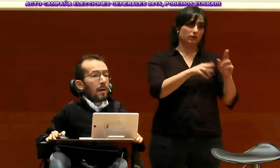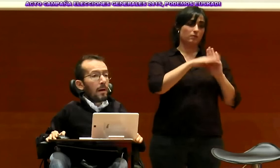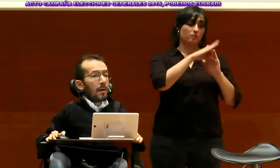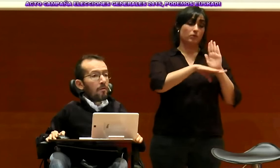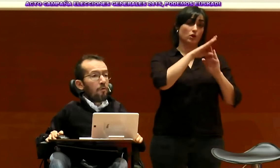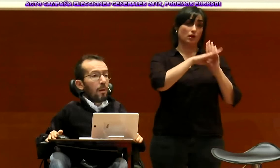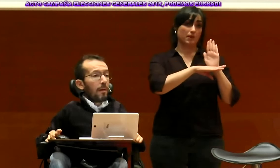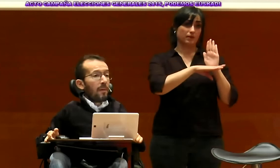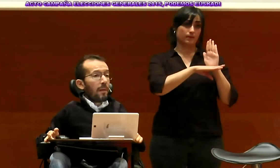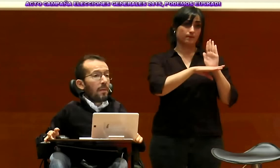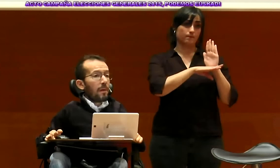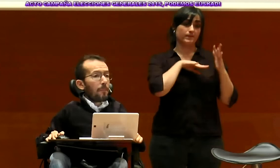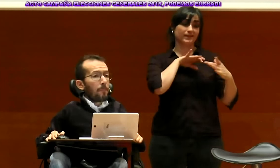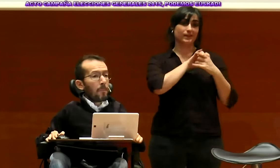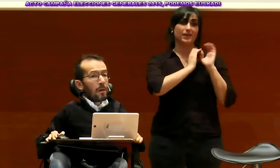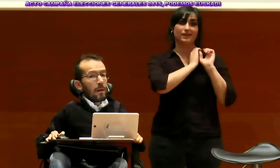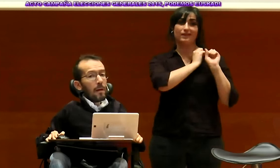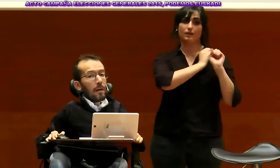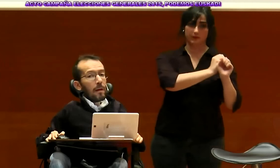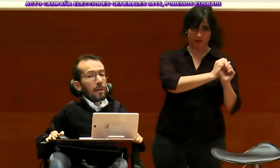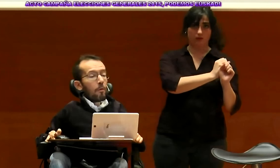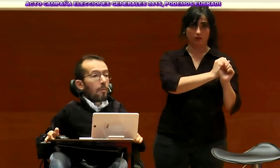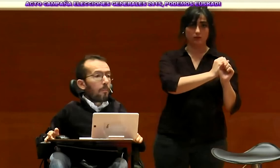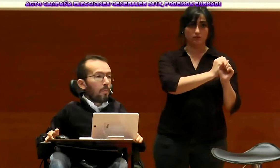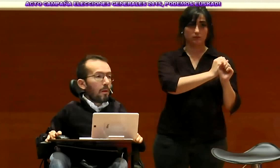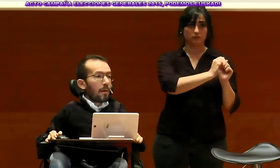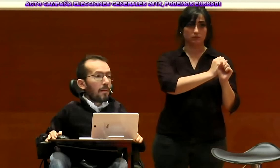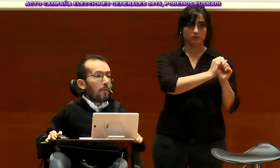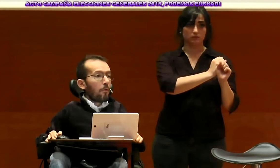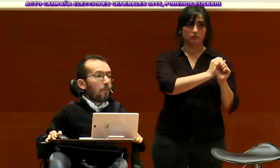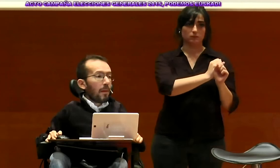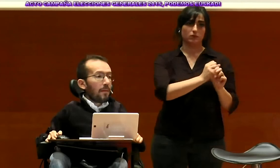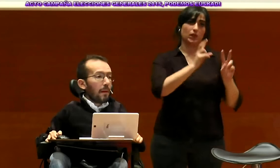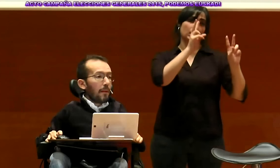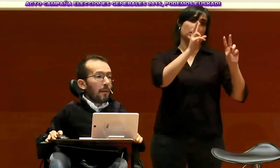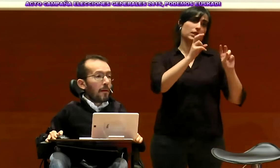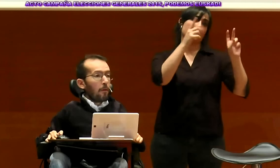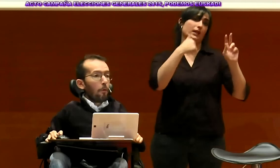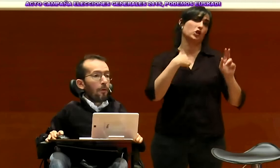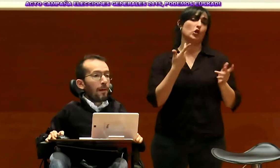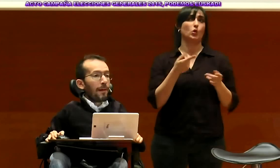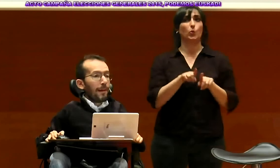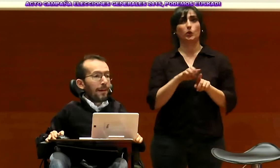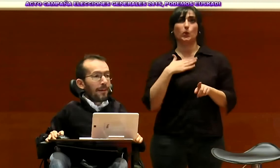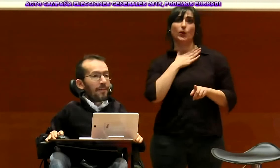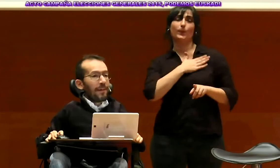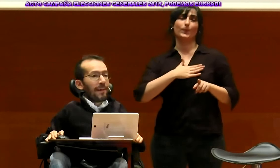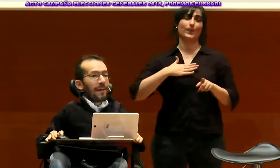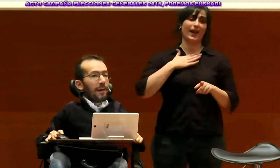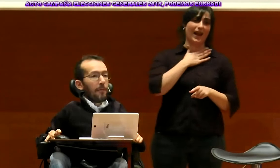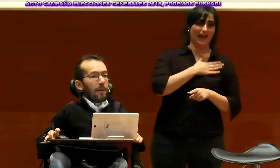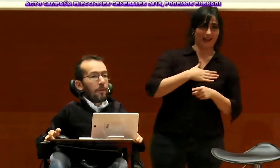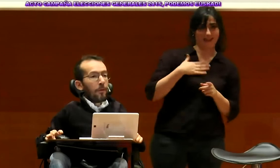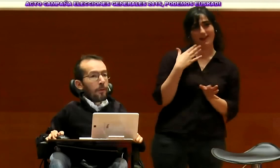programa sobre la dependencia, y no porque haya tenido yo el placer de coordinar ese